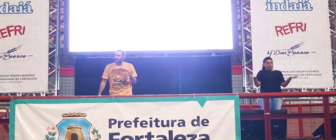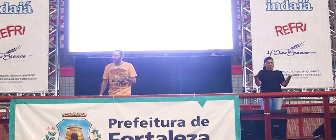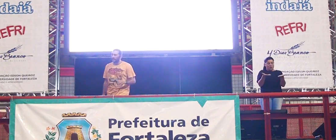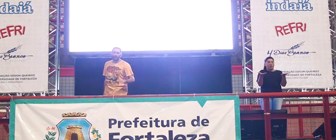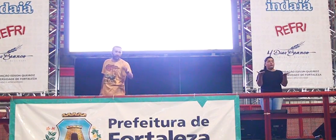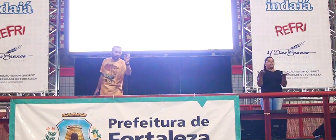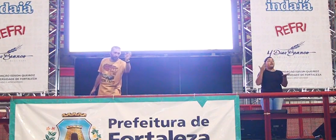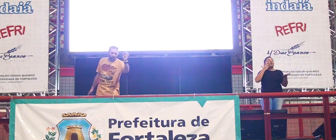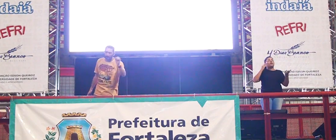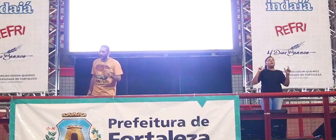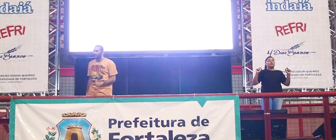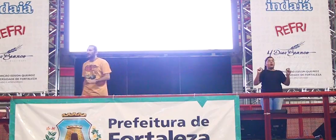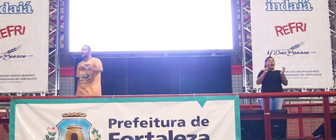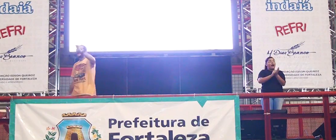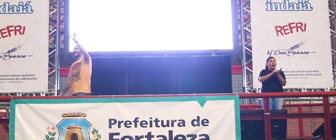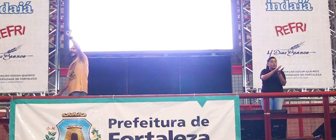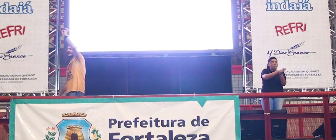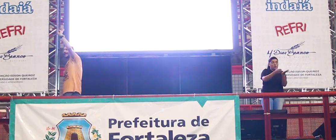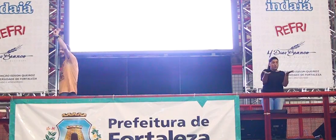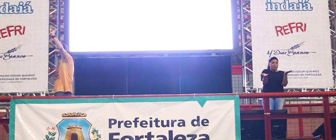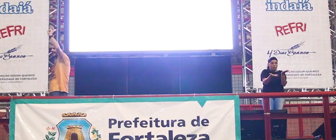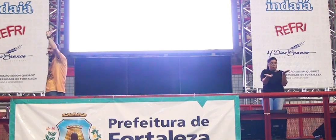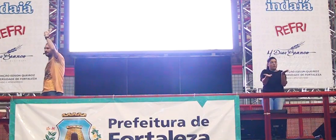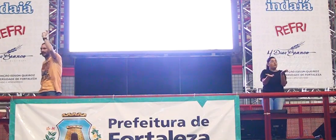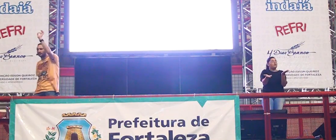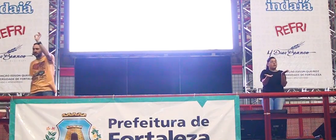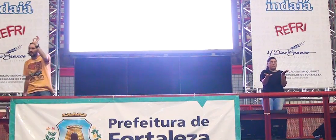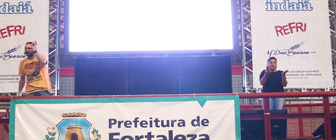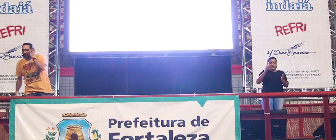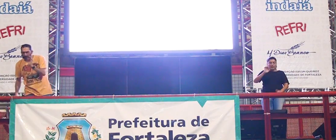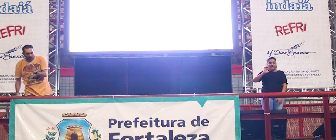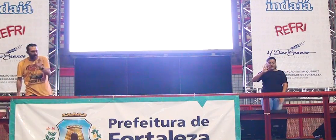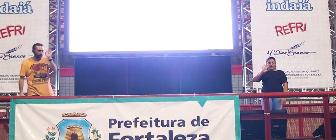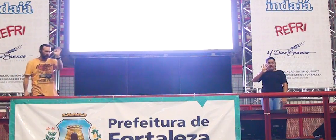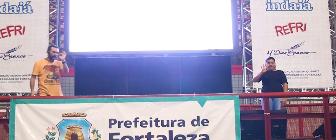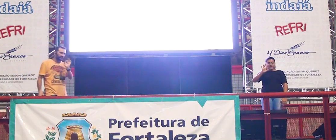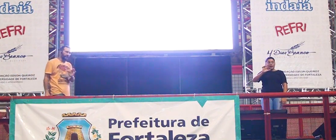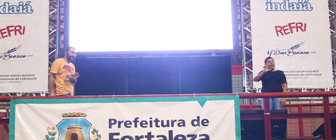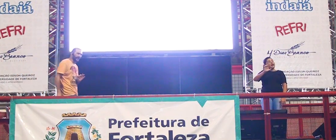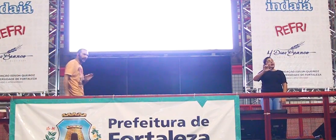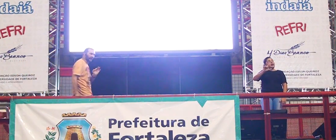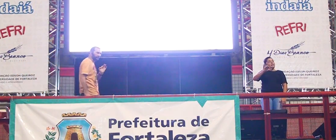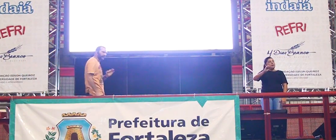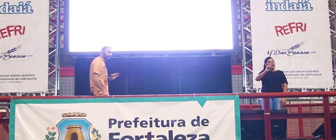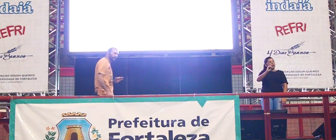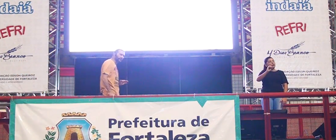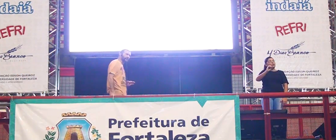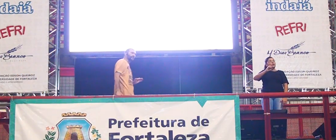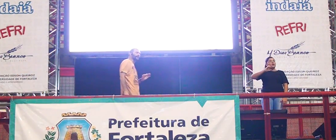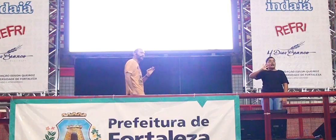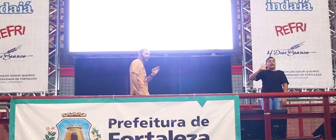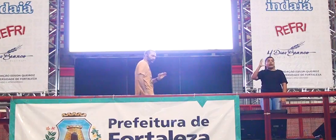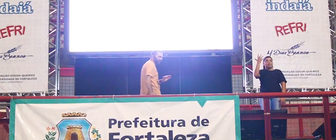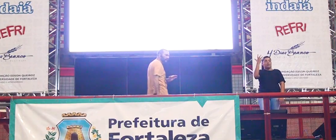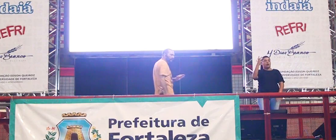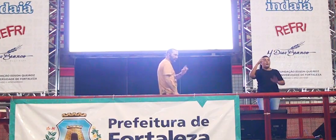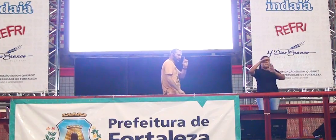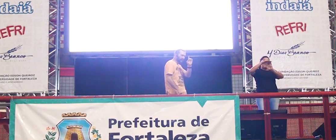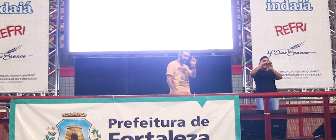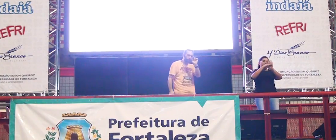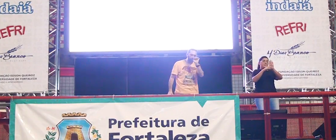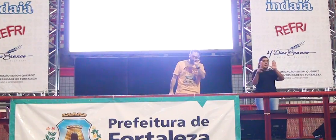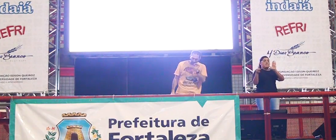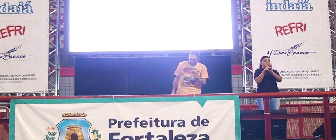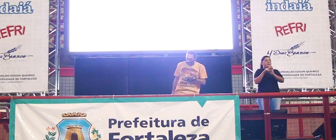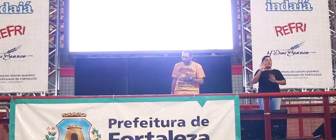vocês entendam o seguinte, anote para mim, elementos climáticos, anote aí para mim, elementos climáticos.